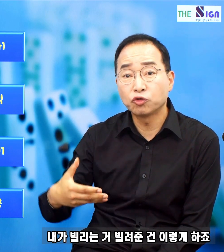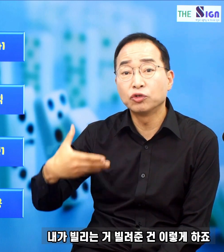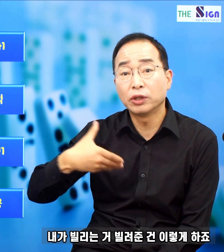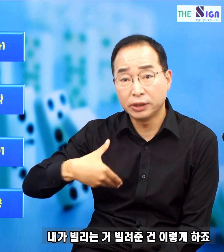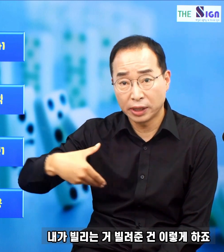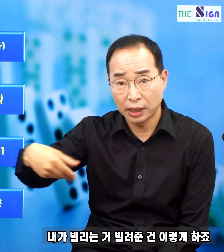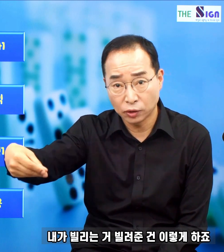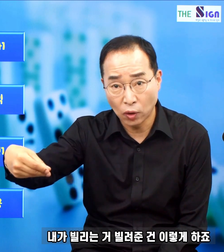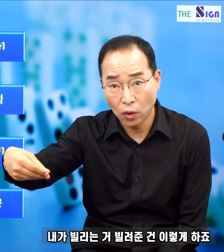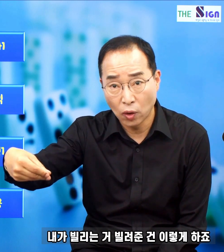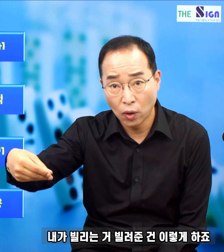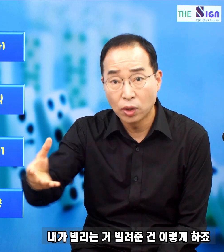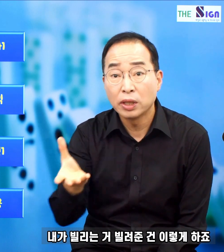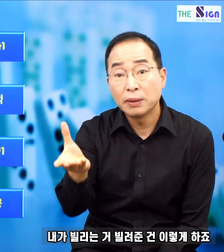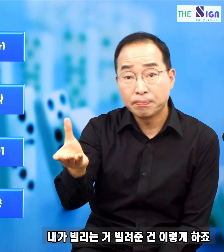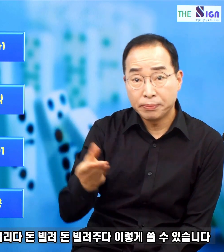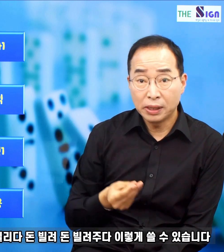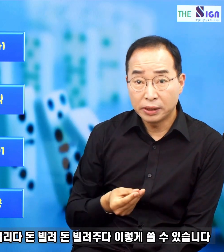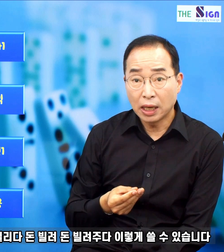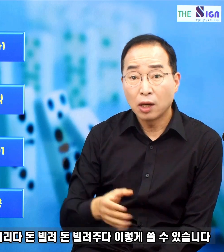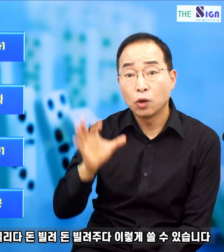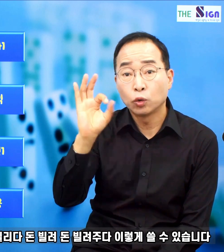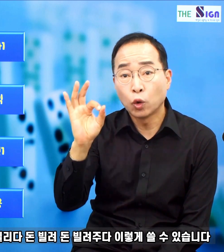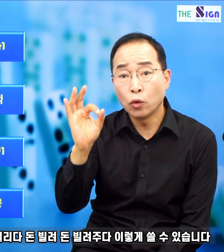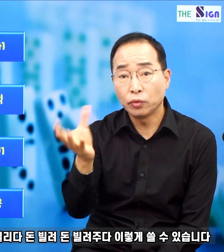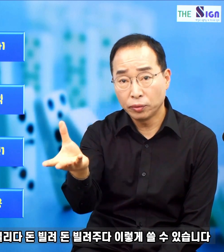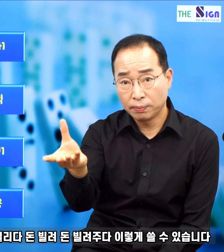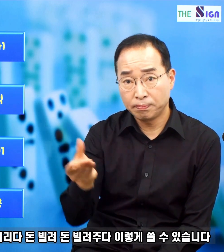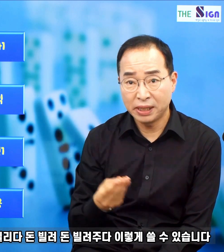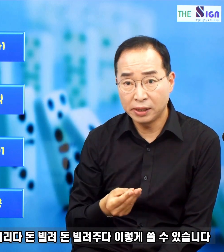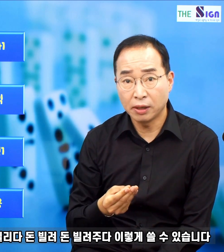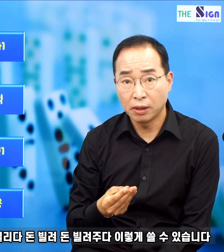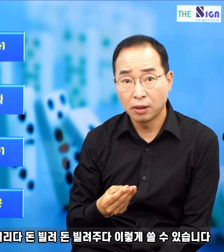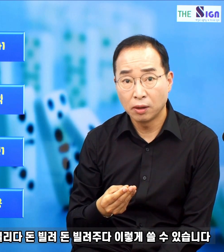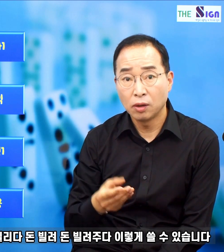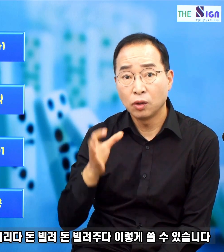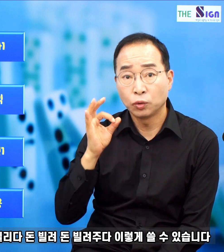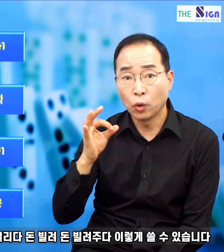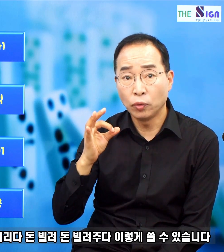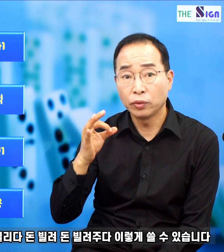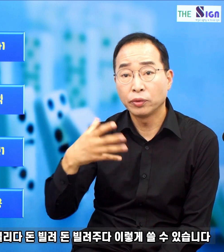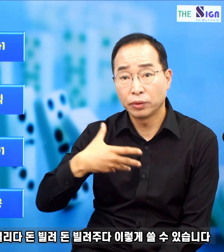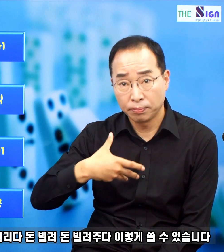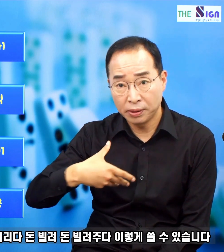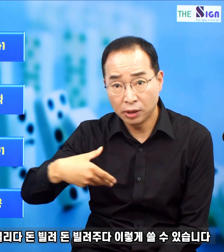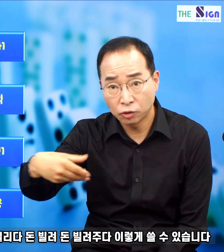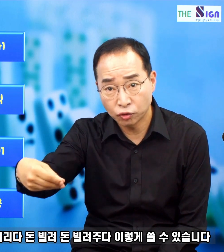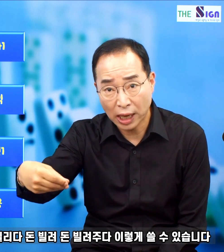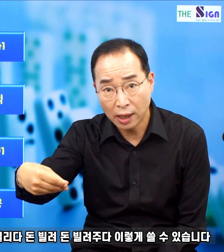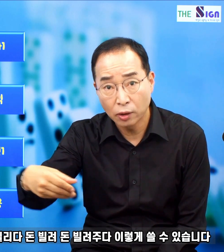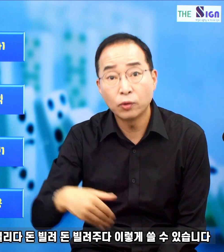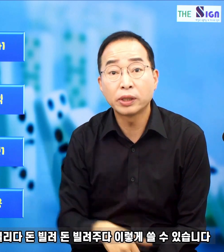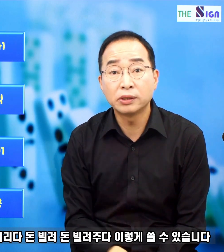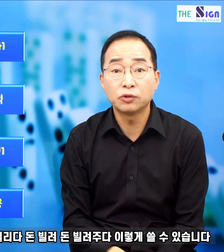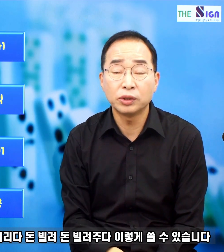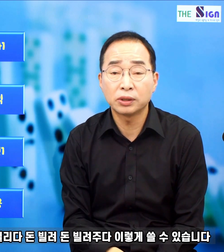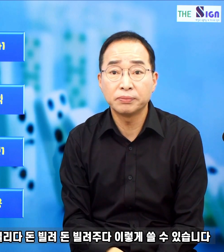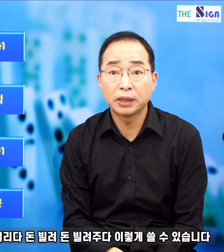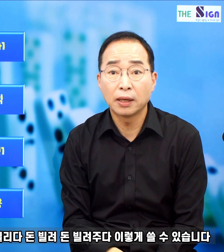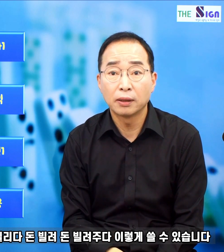건 이렇게 하죠. 빌리다. 돈 빌려. 돈 빌려주다. 이렇게 쓸 수 있습니다.